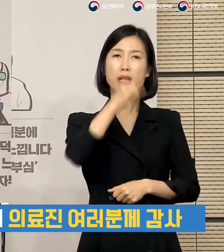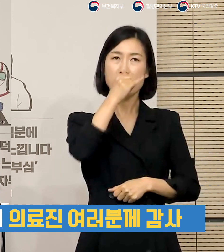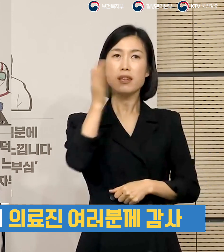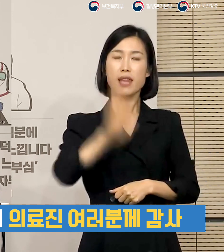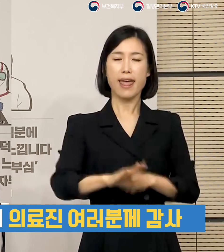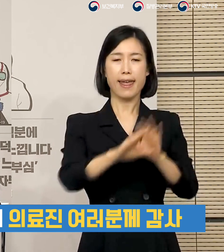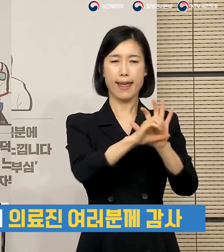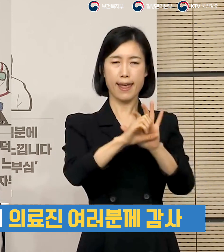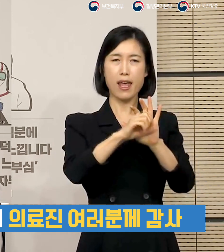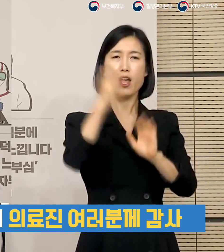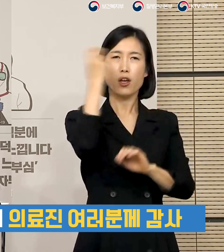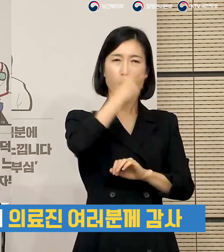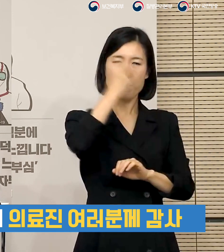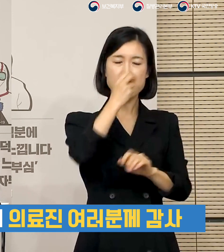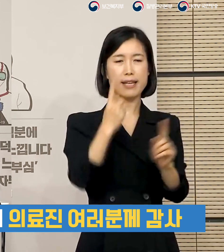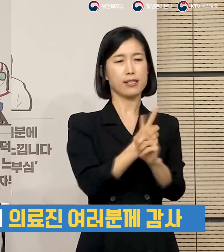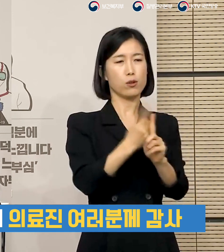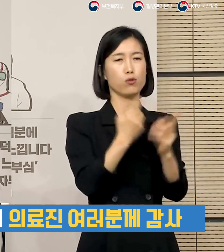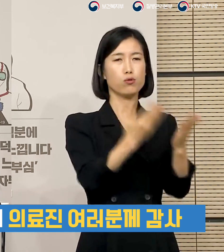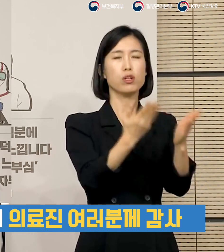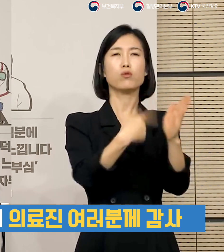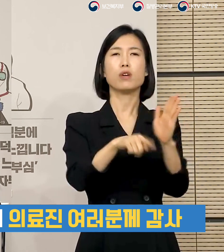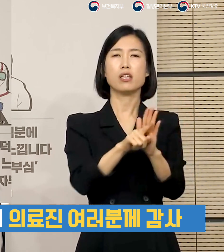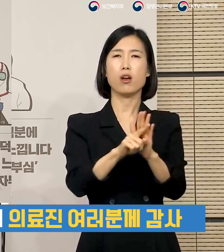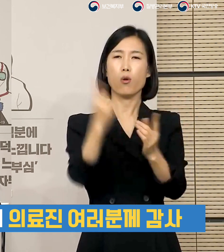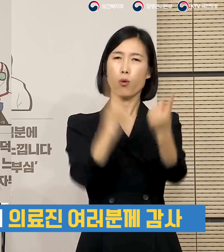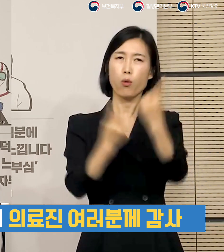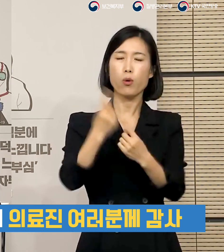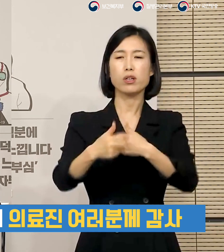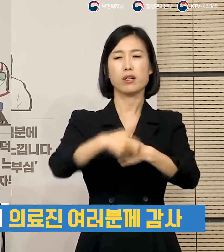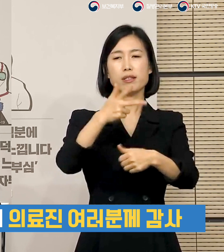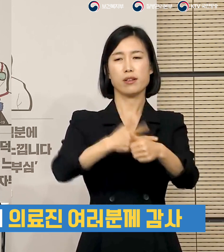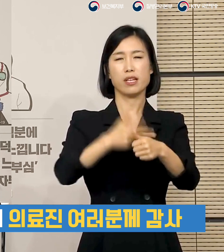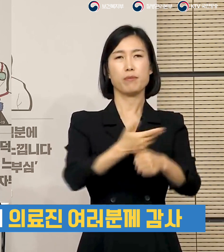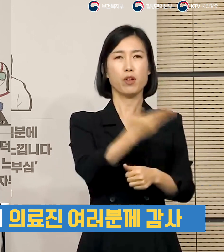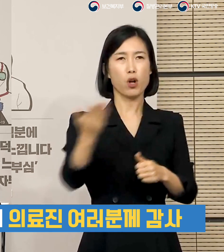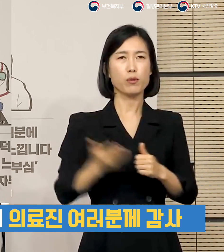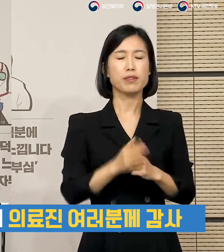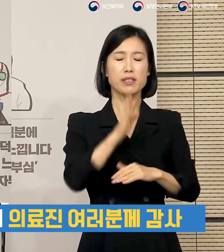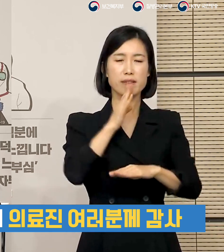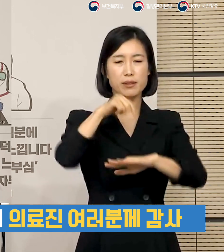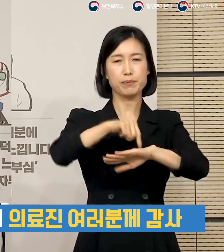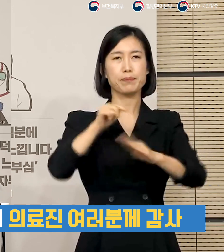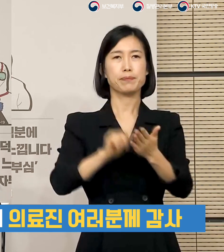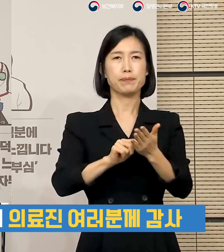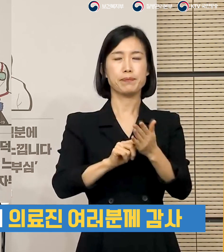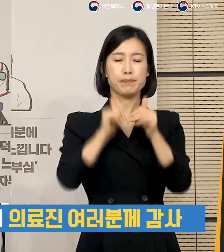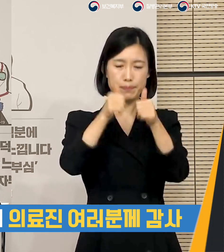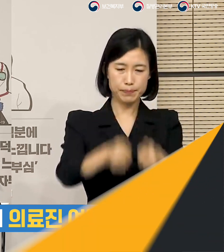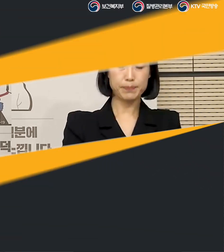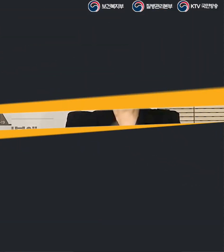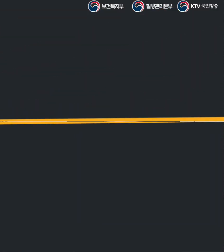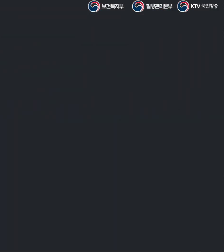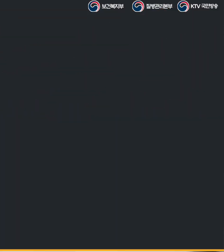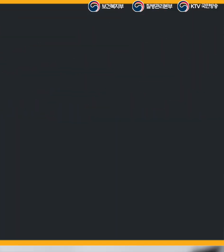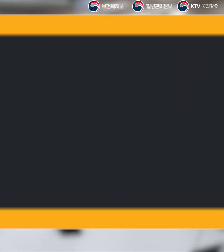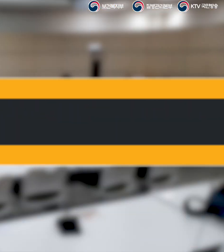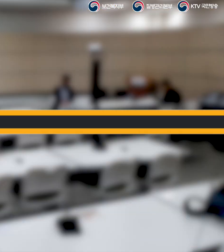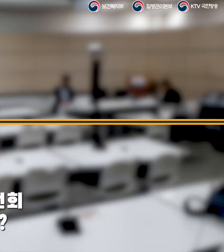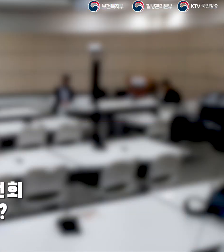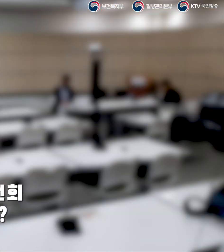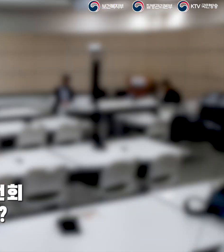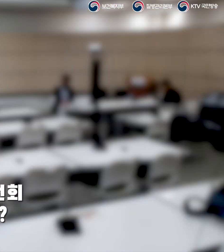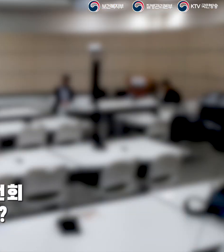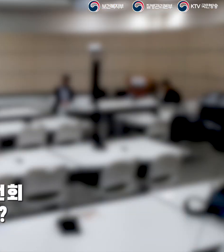코로나19의 진단과 치료에 적극적으로 참여해 주신 의료진 여러분들께 진심으로 고개 숙여 감사드립니다.